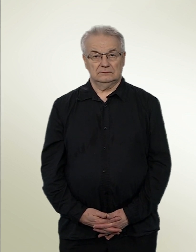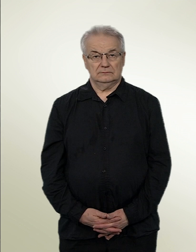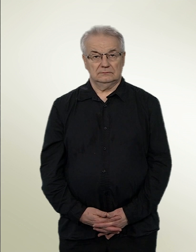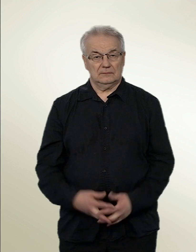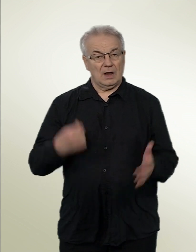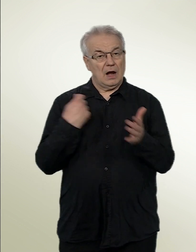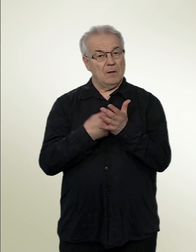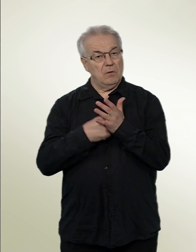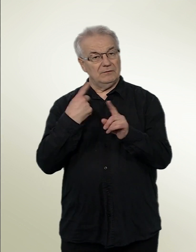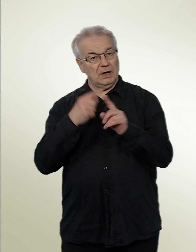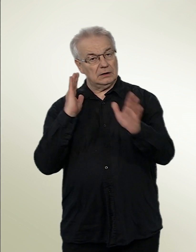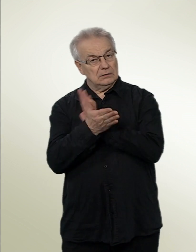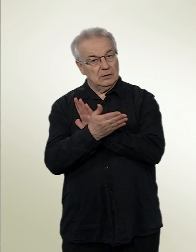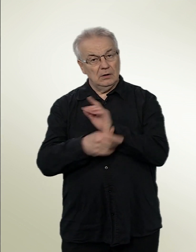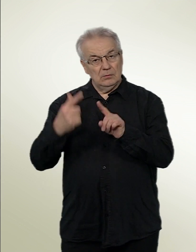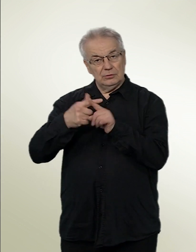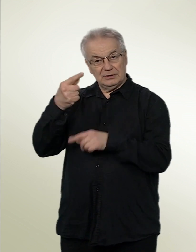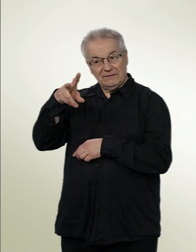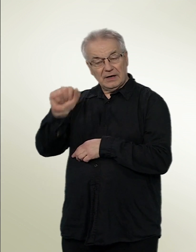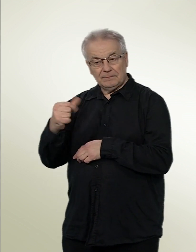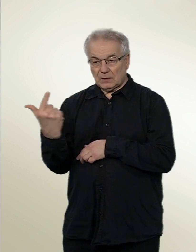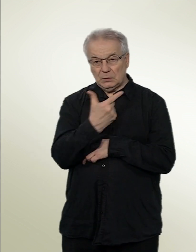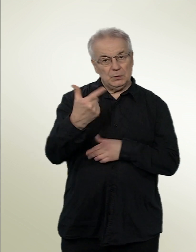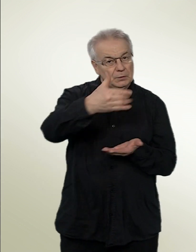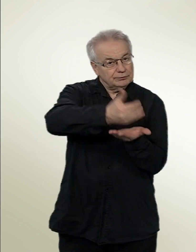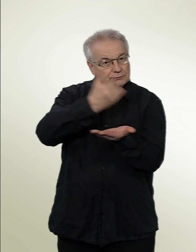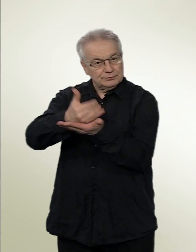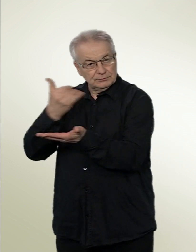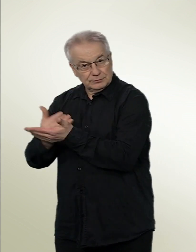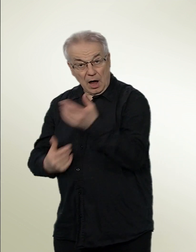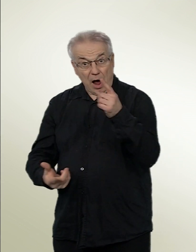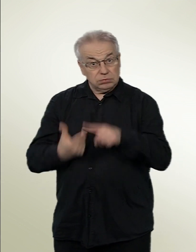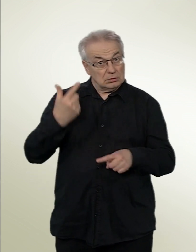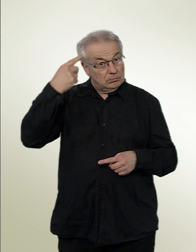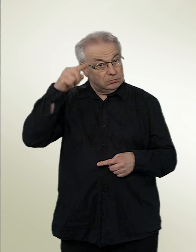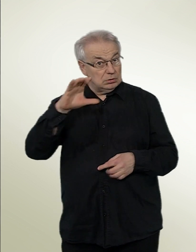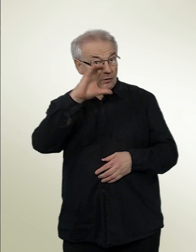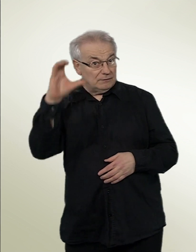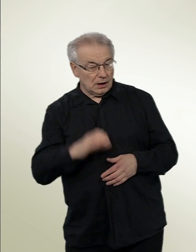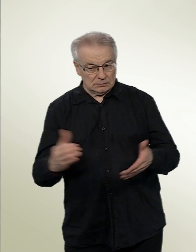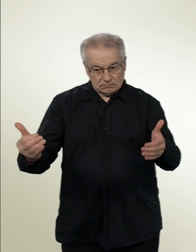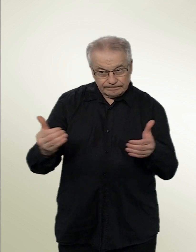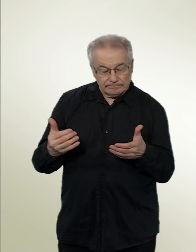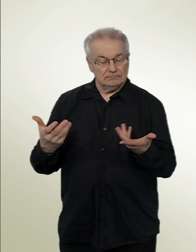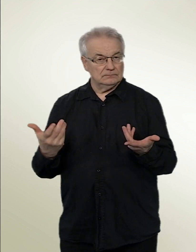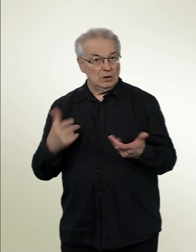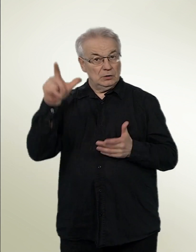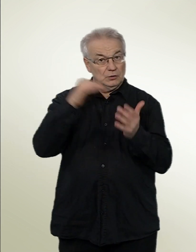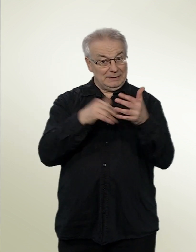L'impôt fédéral direct et la TVA sont les deux sources de recettes les plus importantes de la Confédération. En 2016, ils